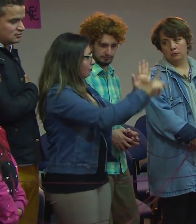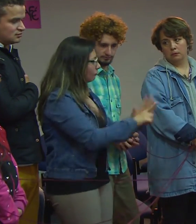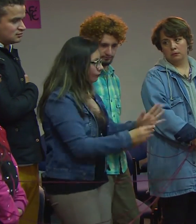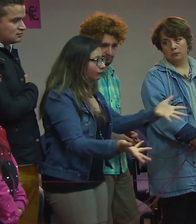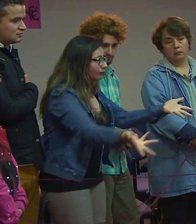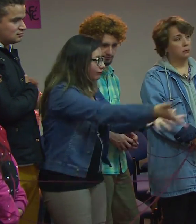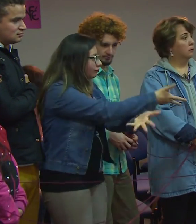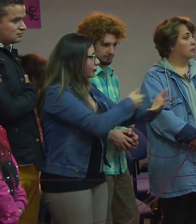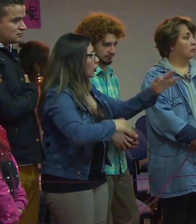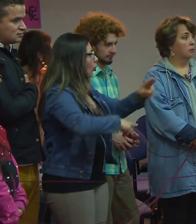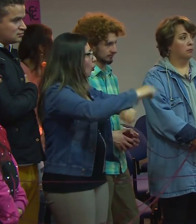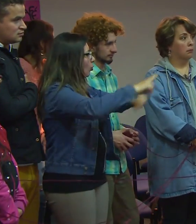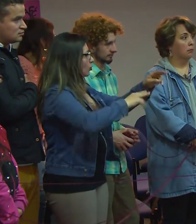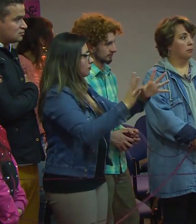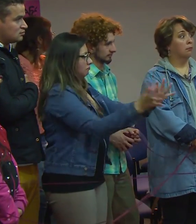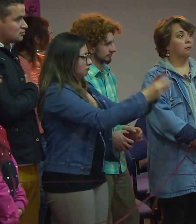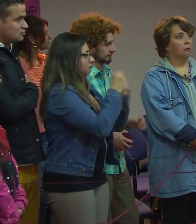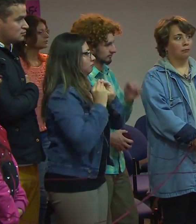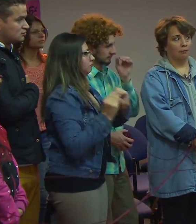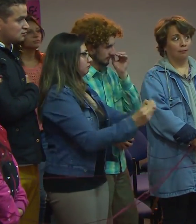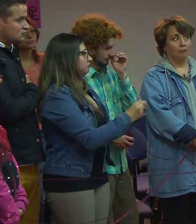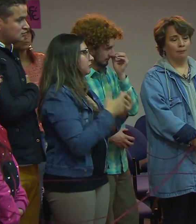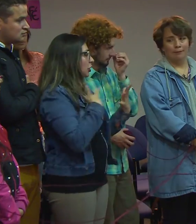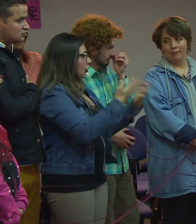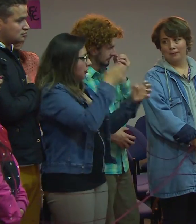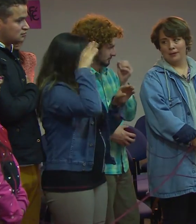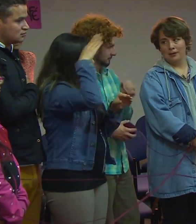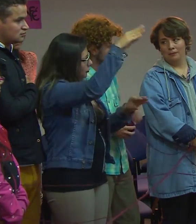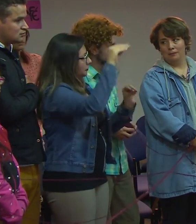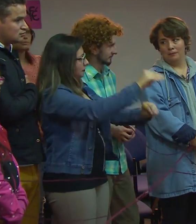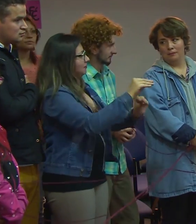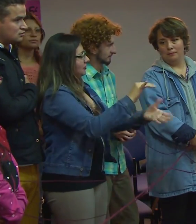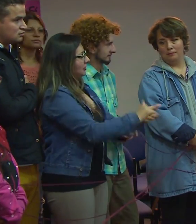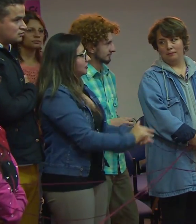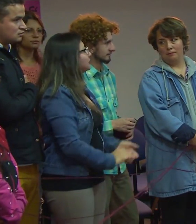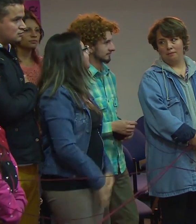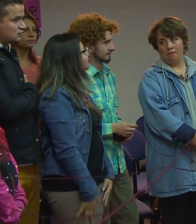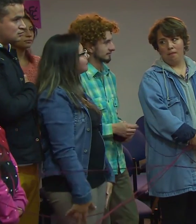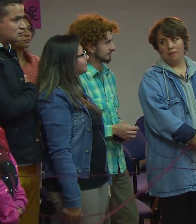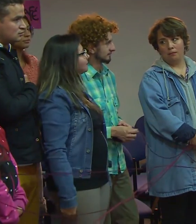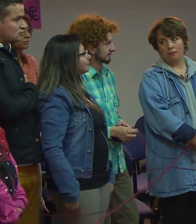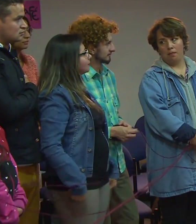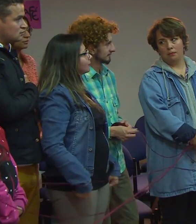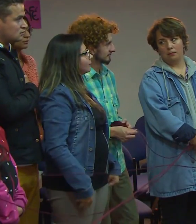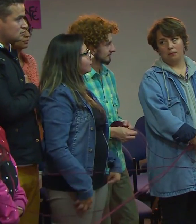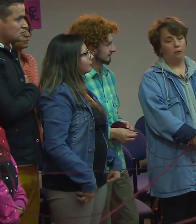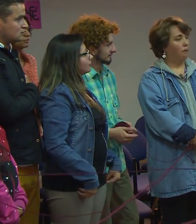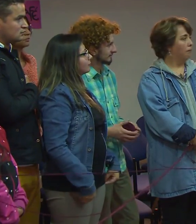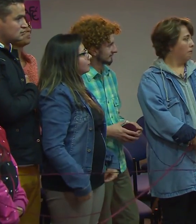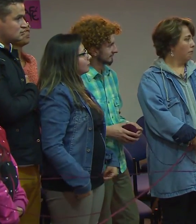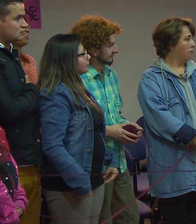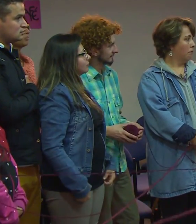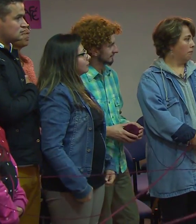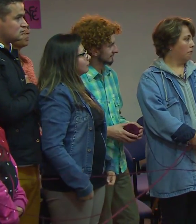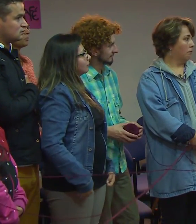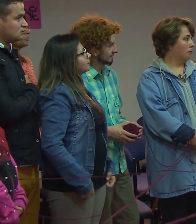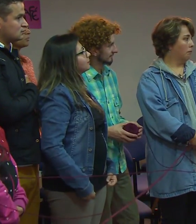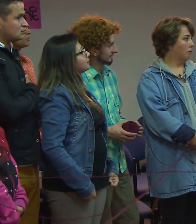comunitaria, con énfasis en derechos humanos, lo que buscamos es construcción de sociedad, y a futuro ese es mi compromiso, ese tipo de formación,